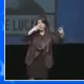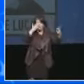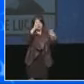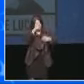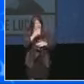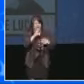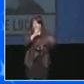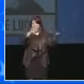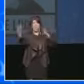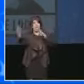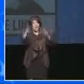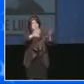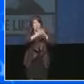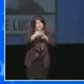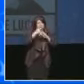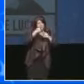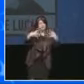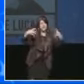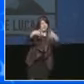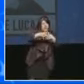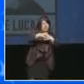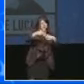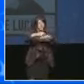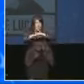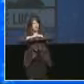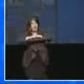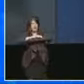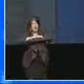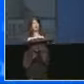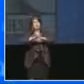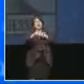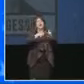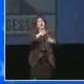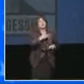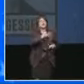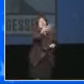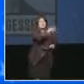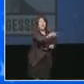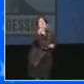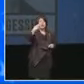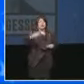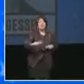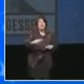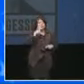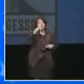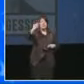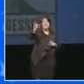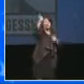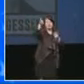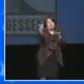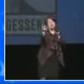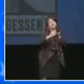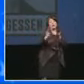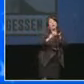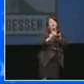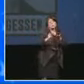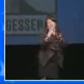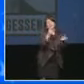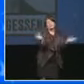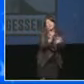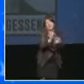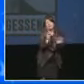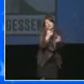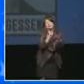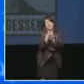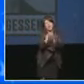di Nicola II a quella di Putin allora c'è Masha Gessen vincitrice del National Book Award con un libro bellissimo che racconta il passaggio dalla